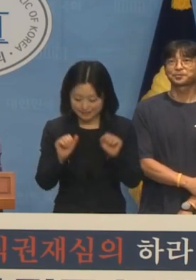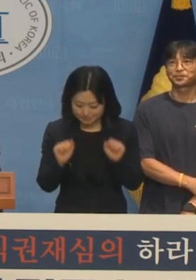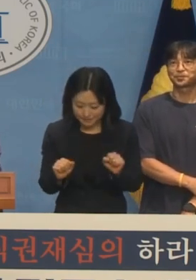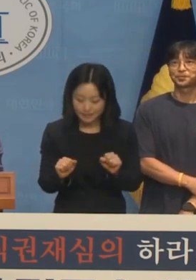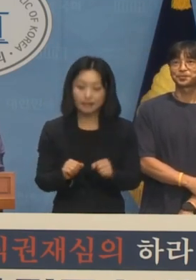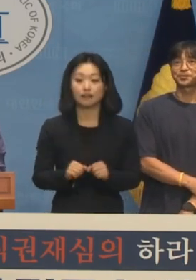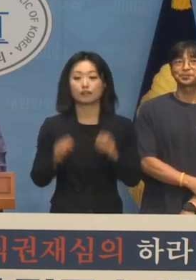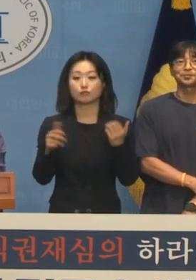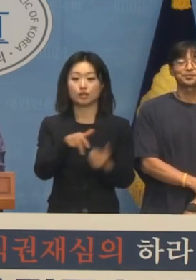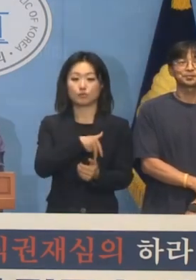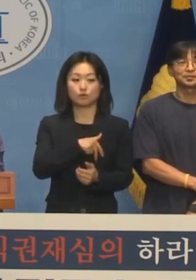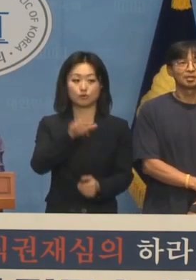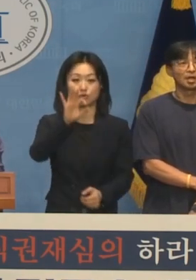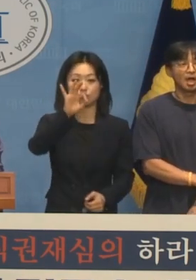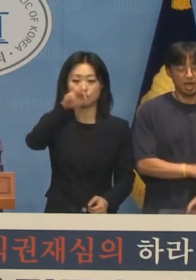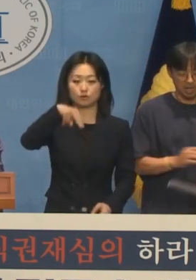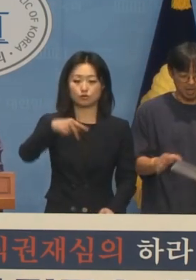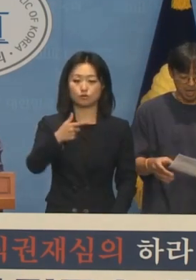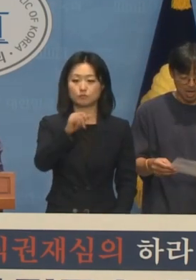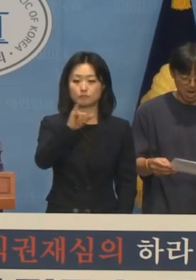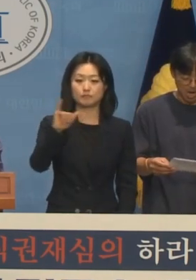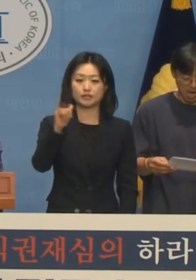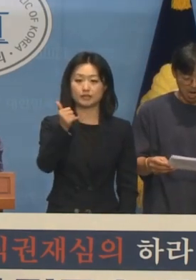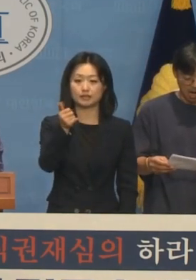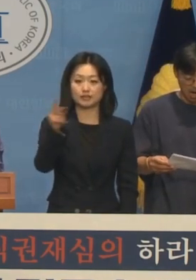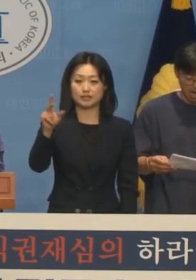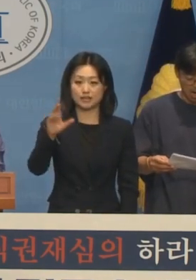안녕하십니까. 국회의원 윤미향입니다. 현재